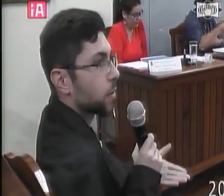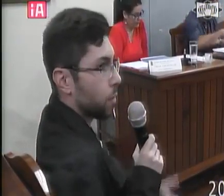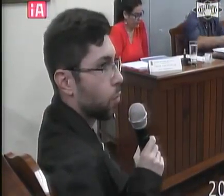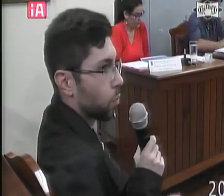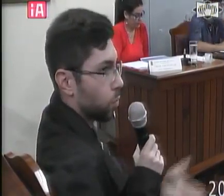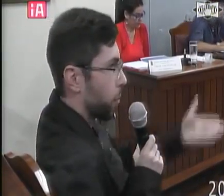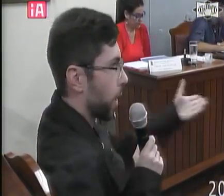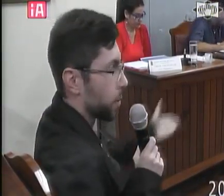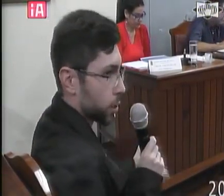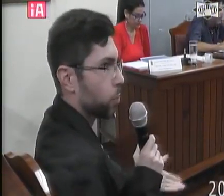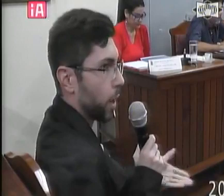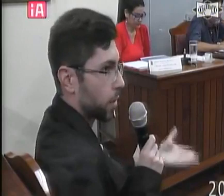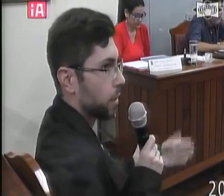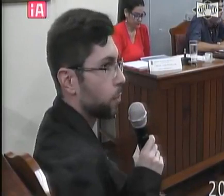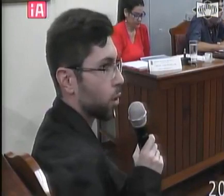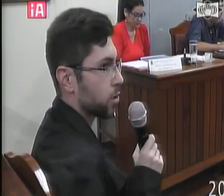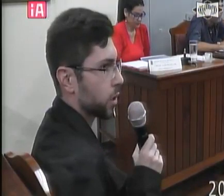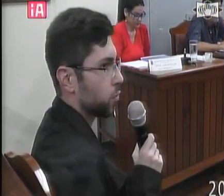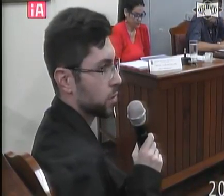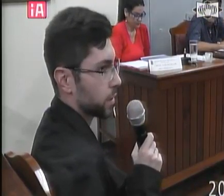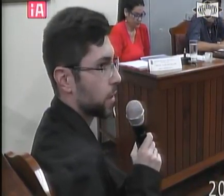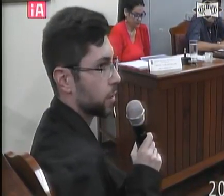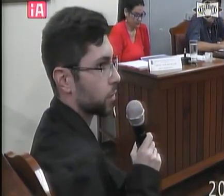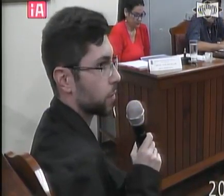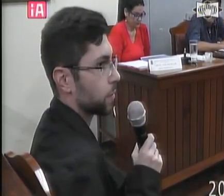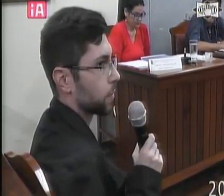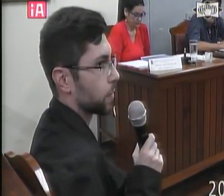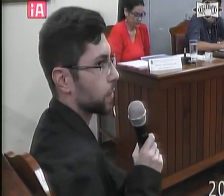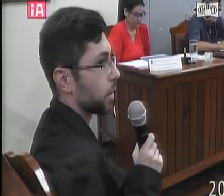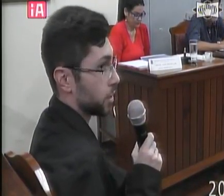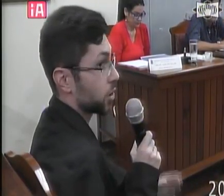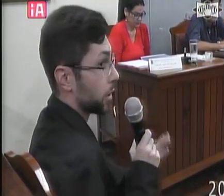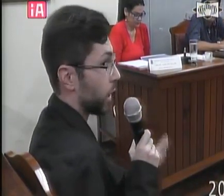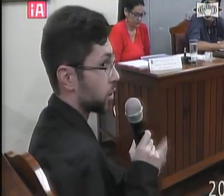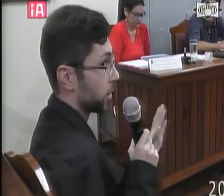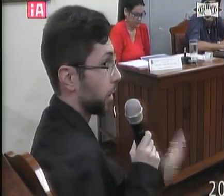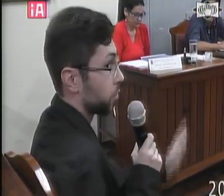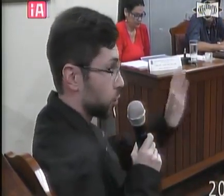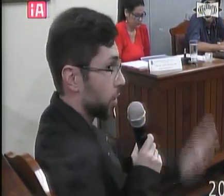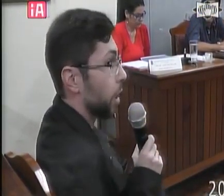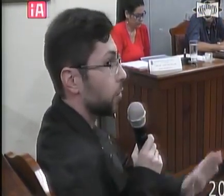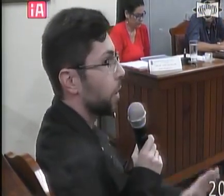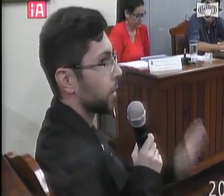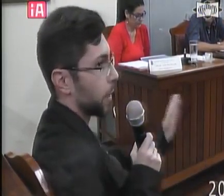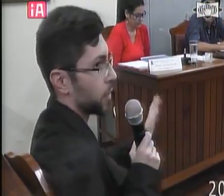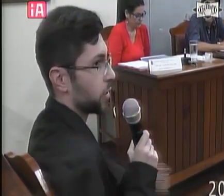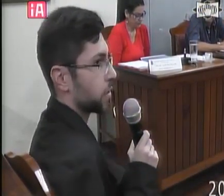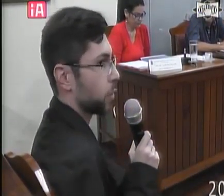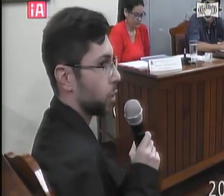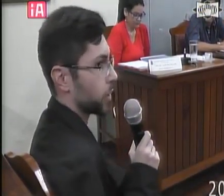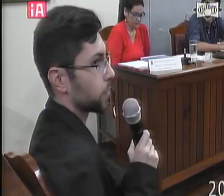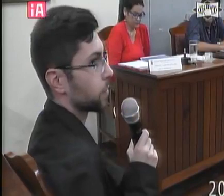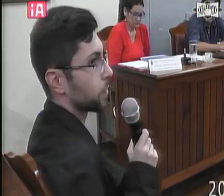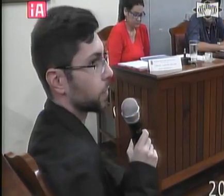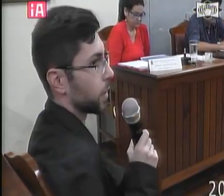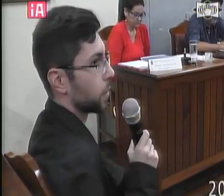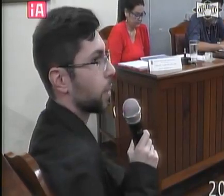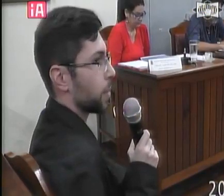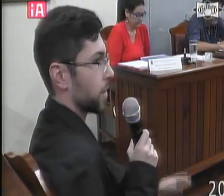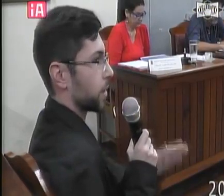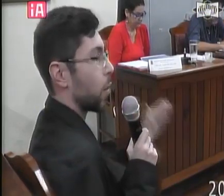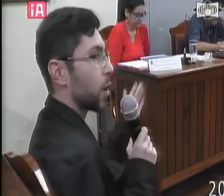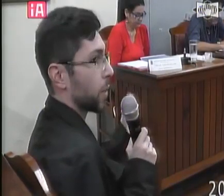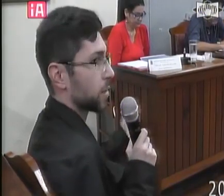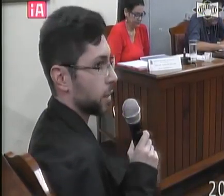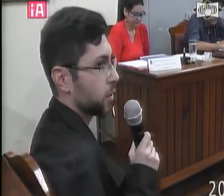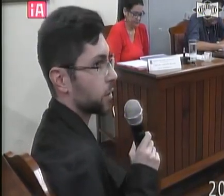margem, o parlamento aqui pode reduzir essa alíquota, desde que não haja déficit atuarial na previdência própria. Né?